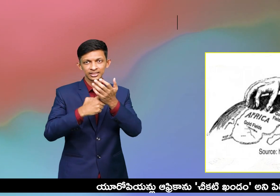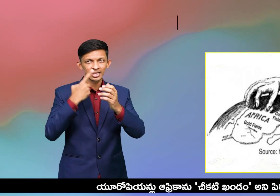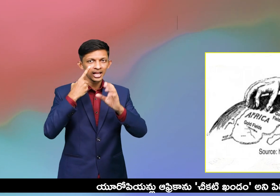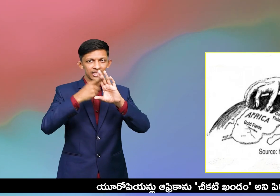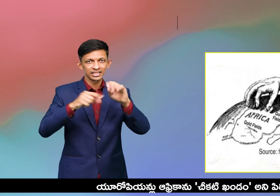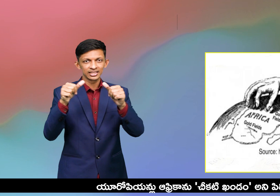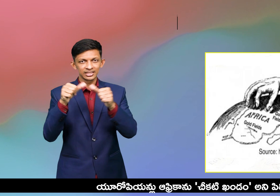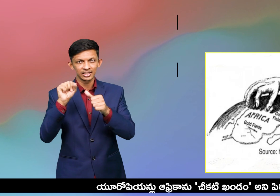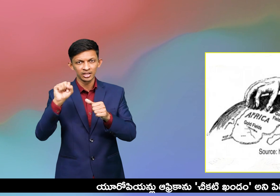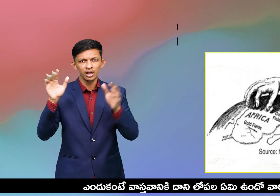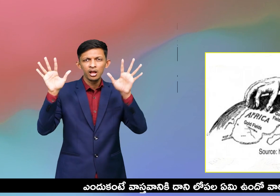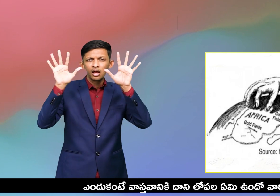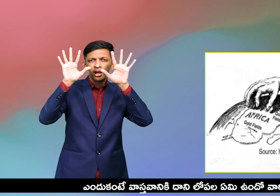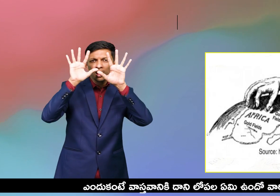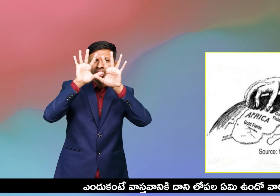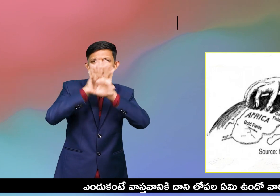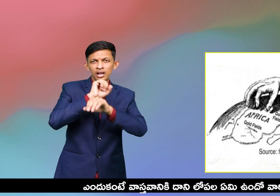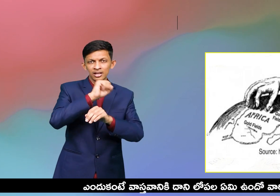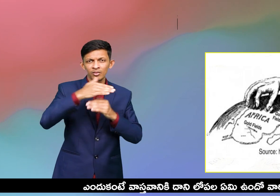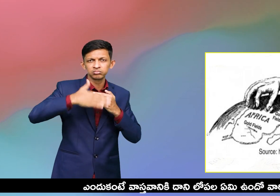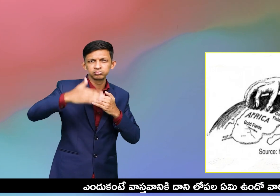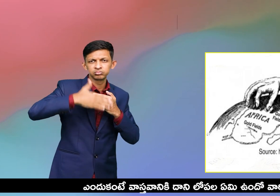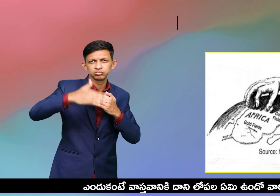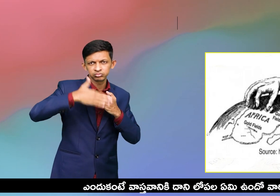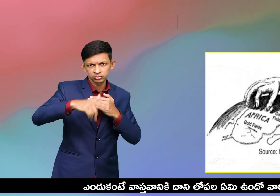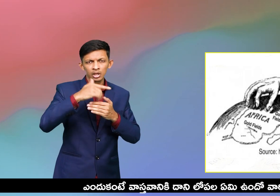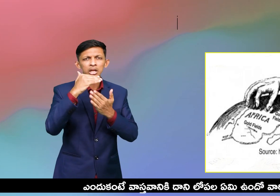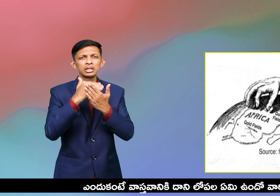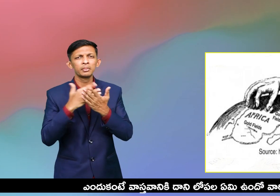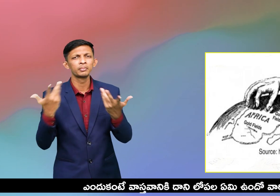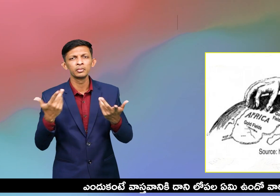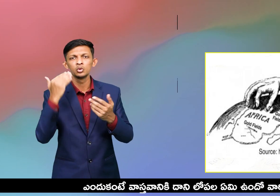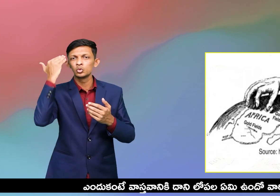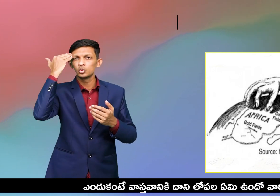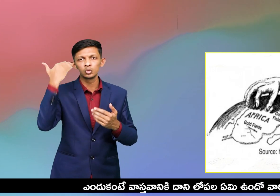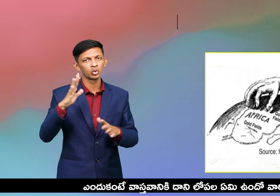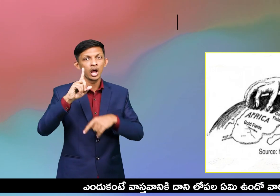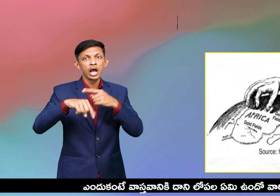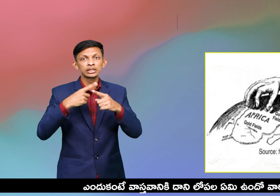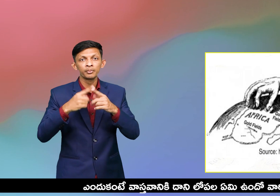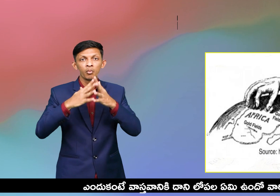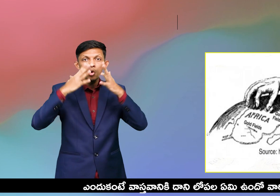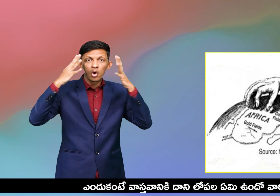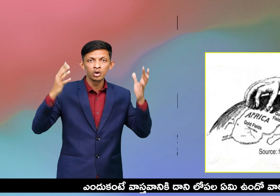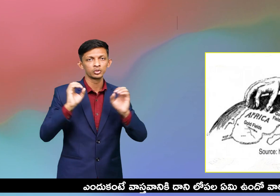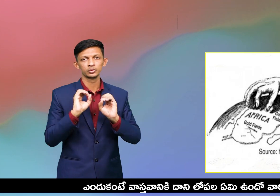అని పిలిచేవారు, ఎందుకంటే వాస్తవానికి దాని లోపల ఏమి ఉందో వారికి తెలియదు.